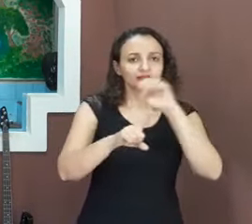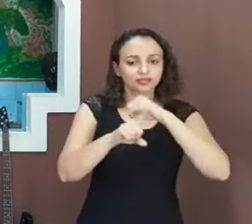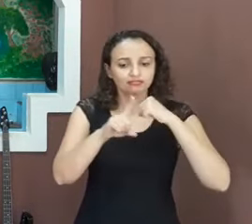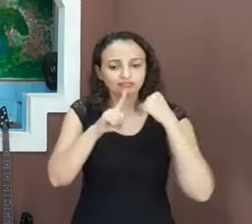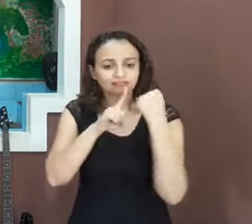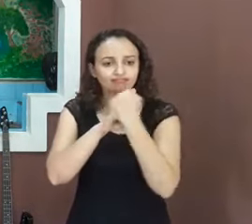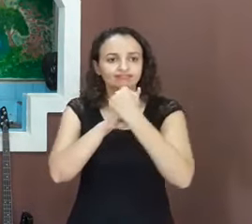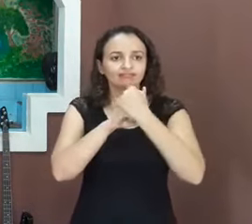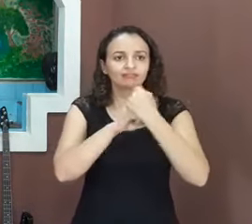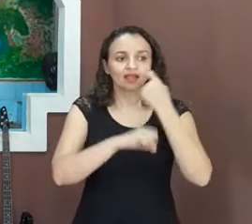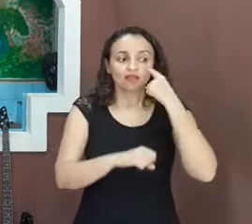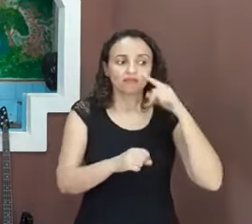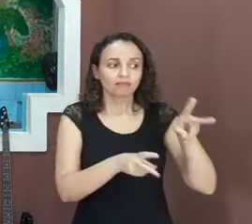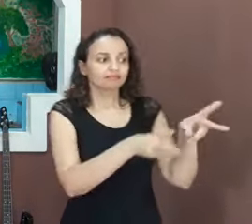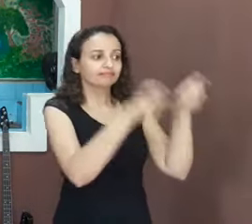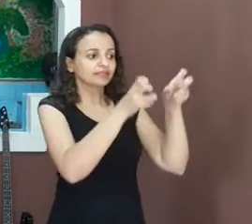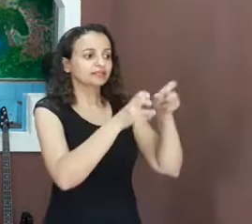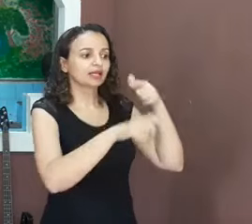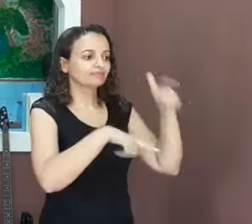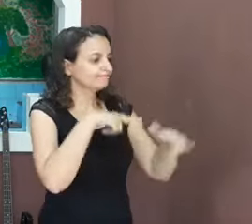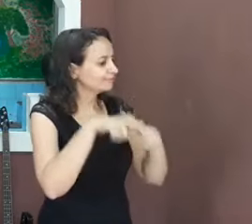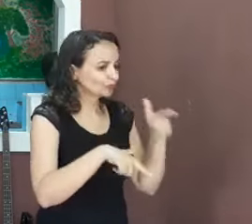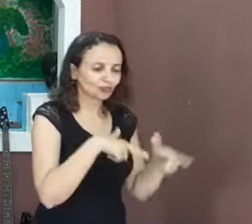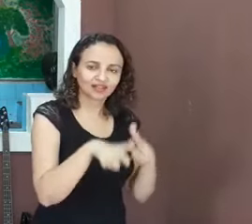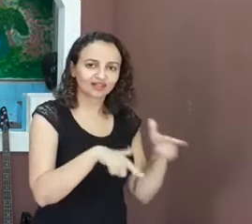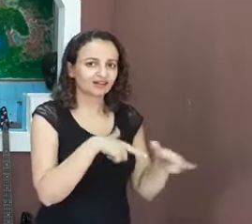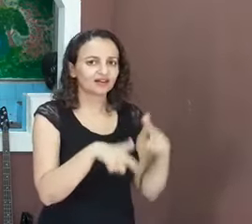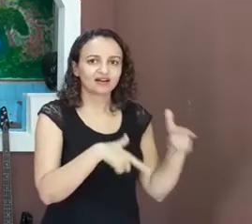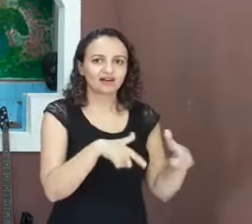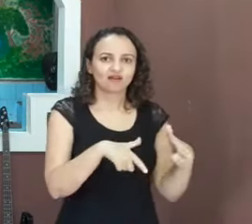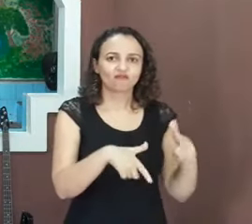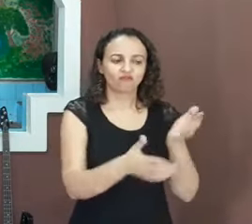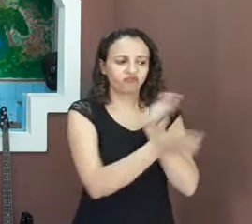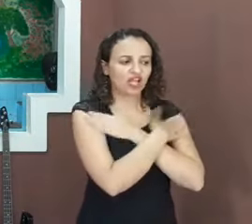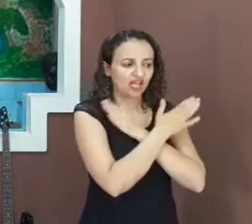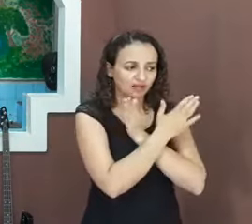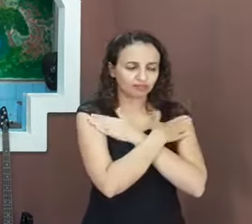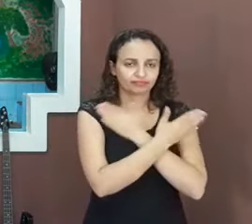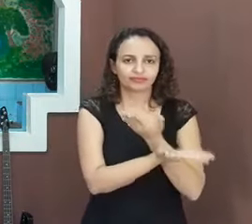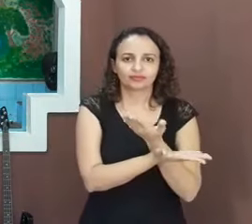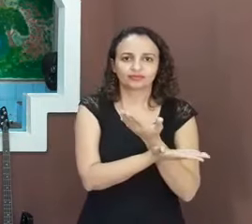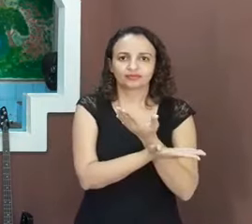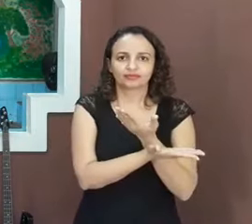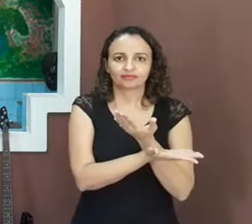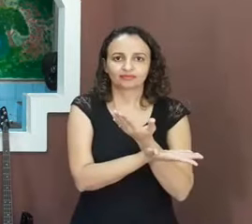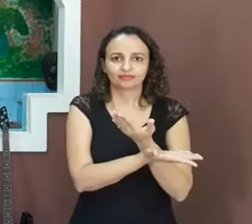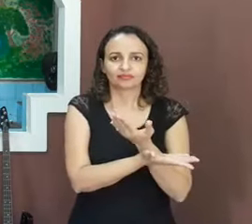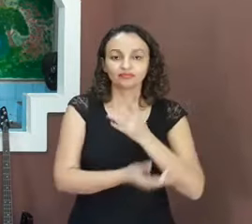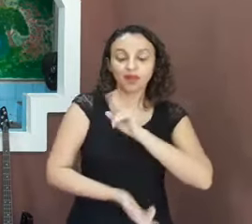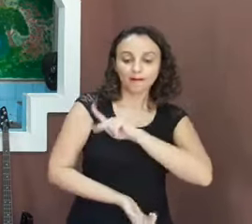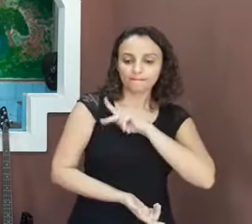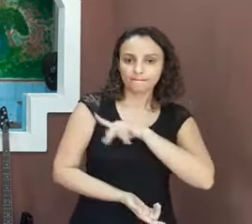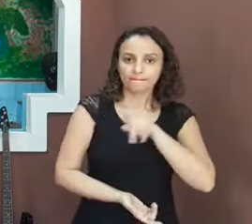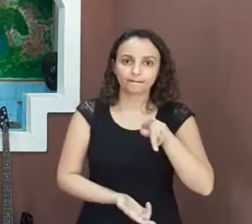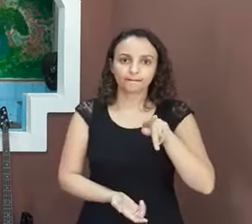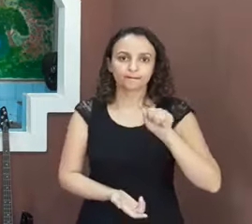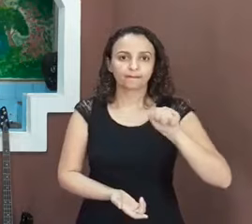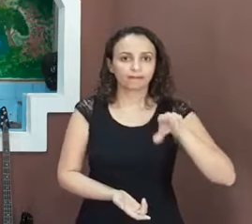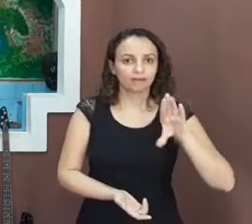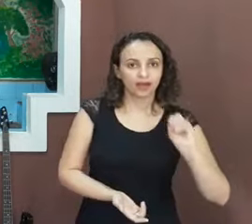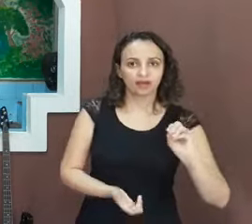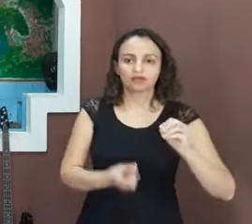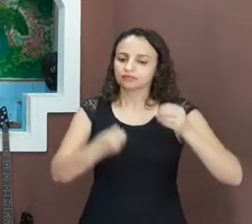estão inseridos. Não vai se chamar de vagabundo. Paulo fez um apelo aos irmãos de